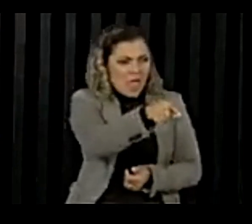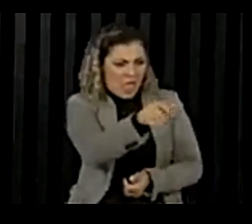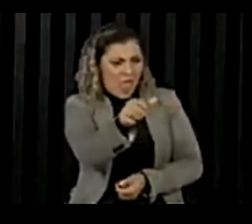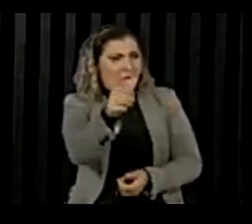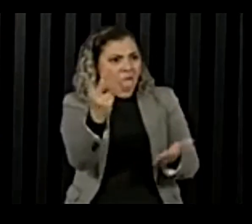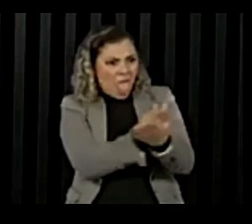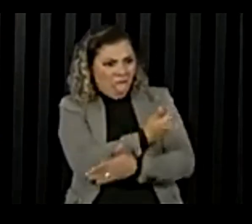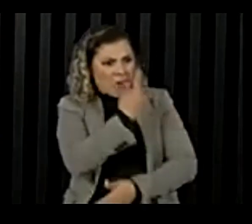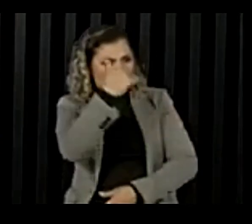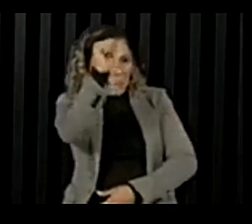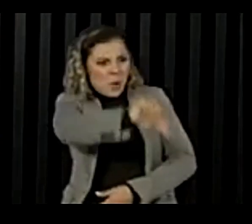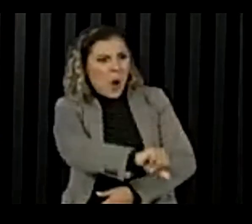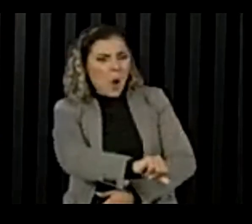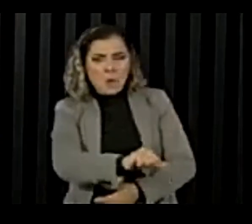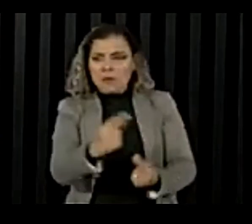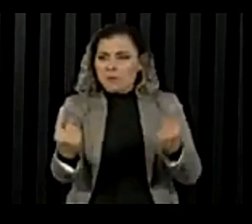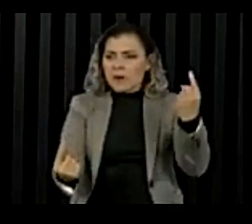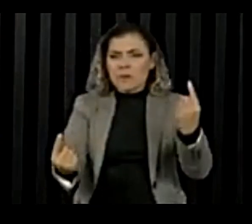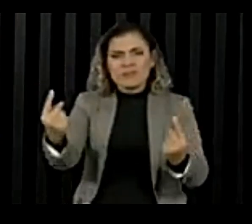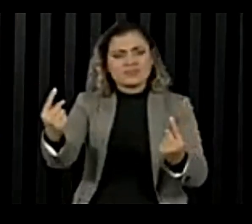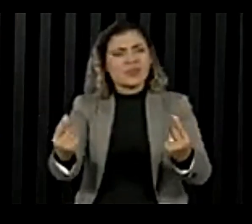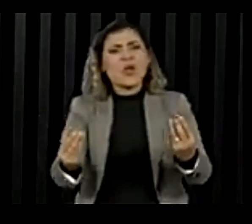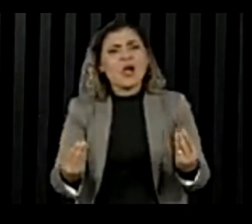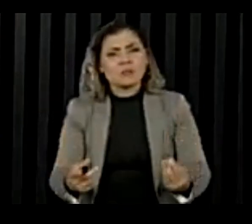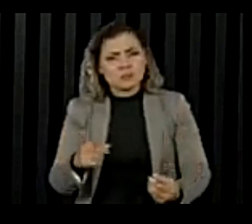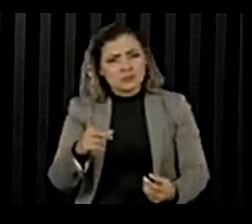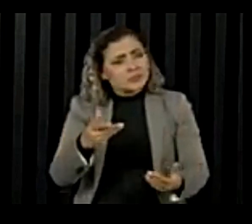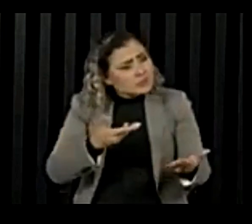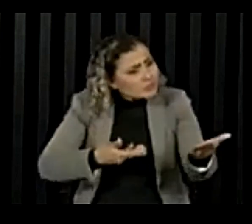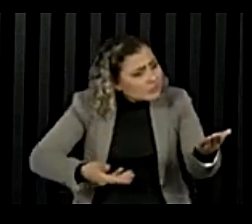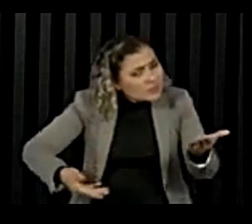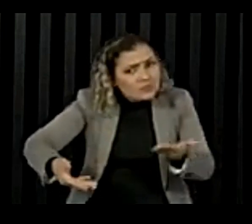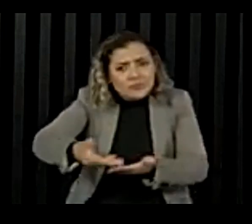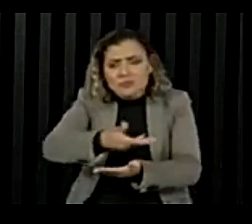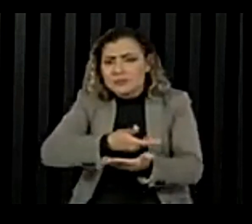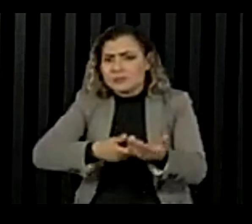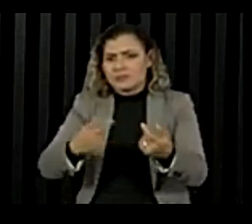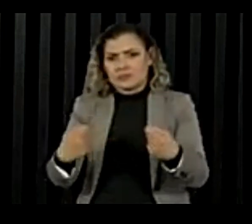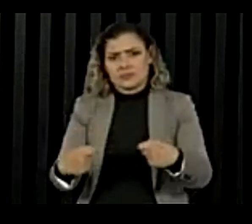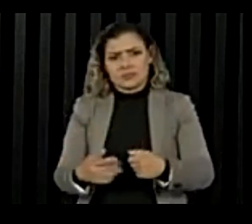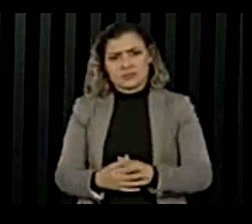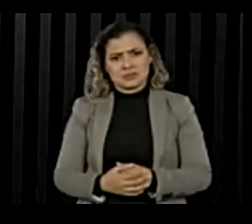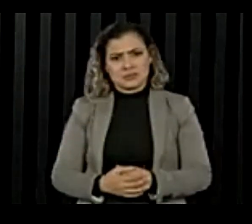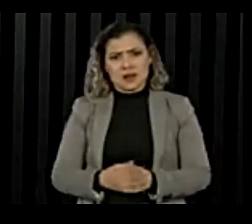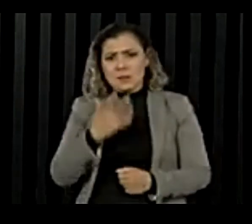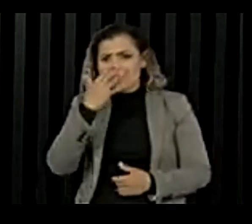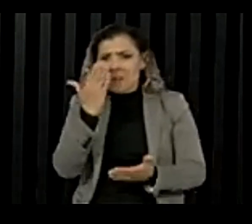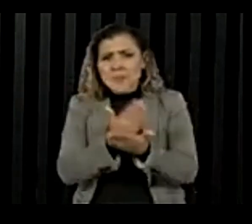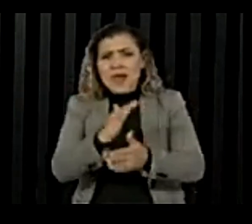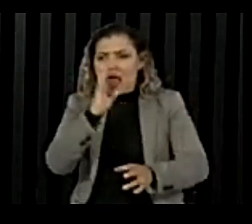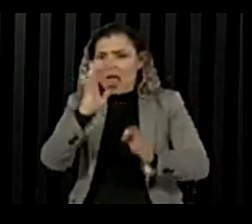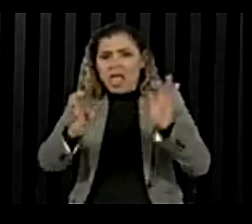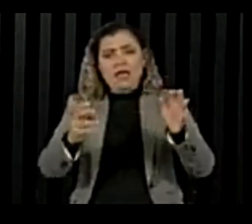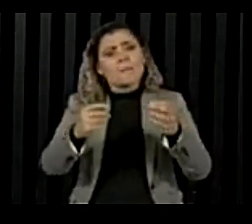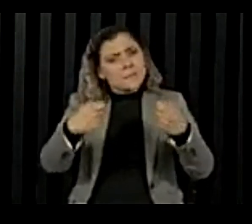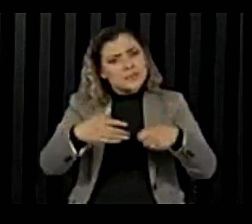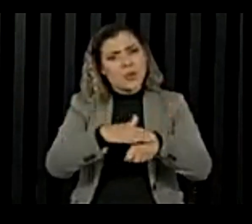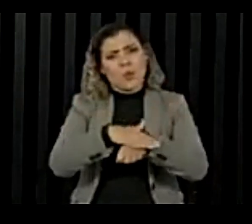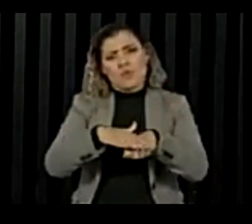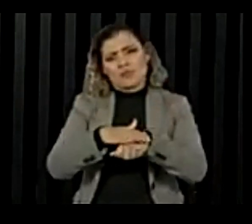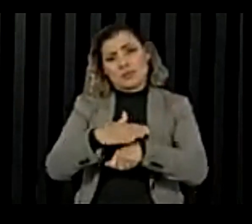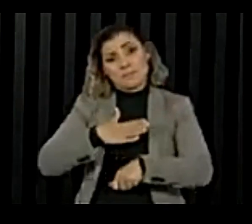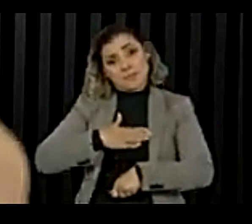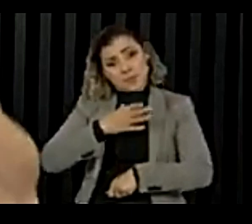essa pessoa merece ouvir, o quanto ela merece ler. Esse é um diálogo que precisa ser feito. A gente precisa fazer mais isso, conversar mais sobre isso. Na